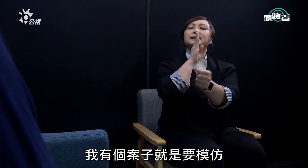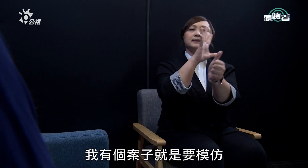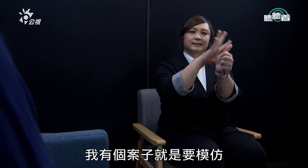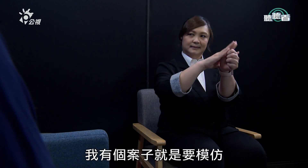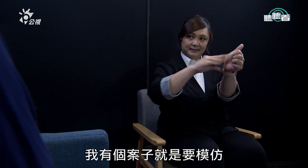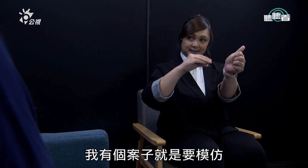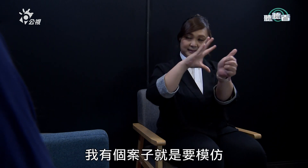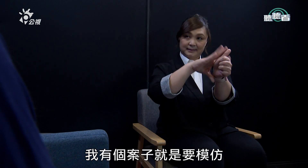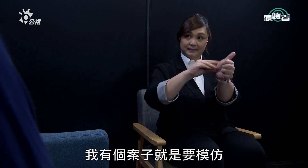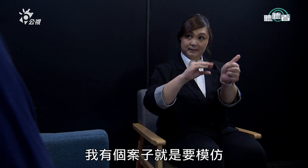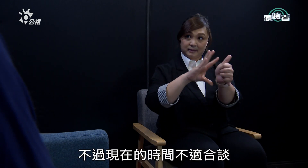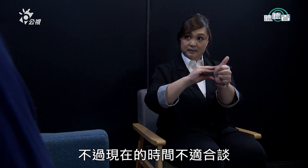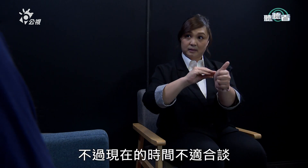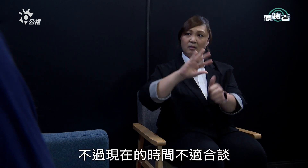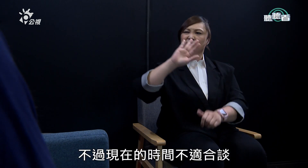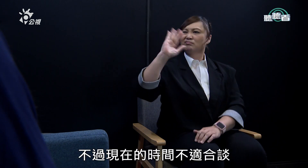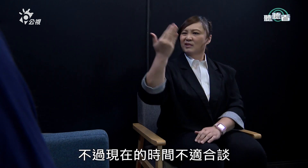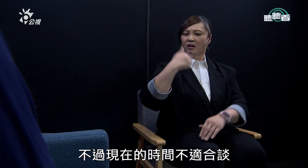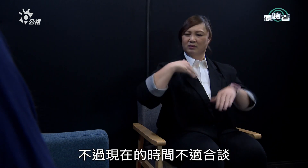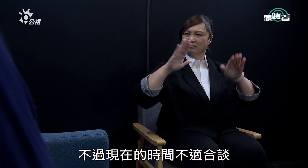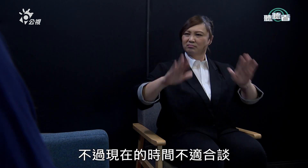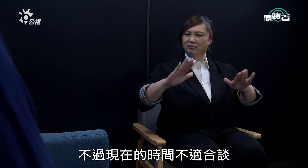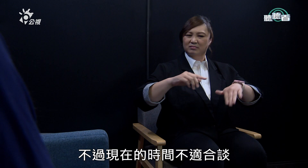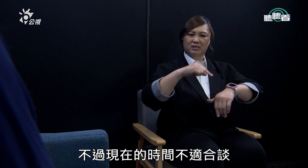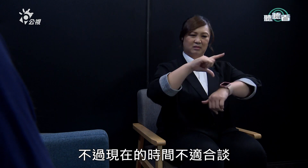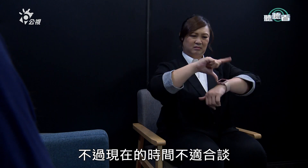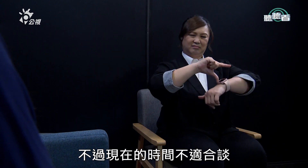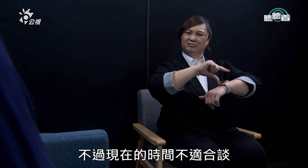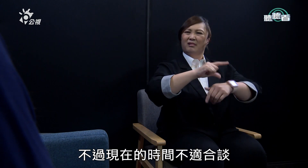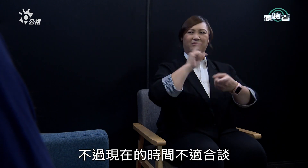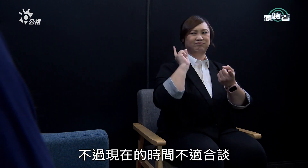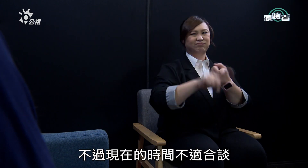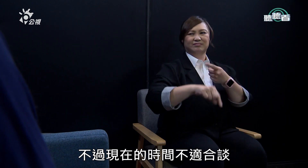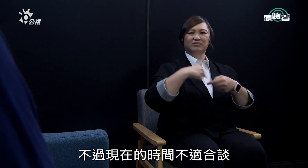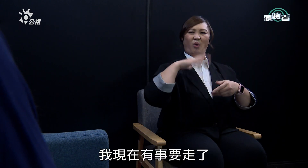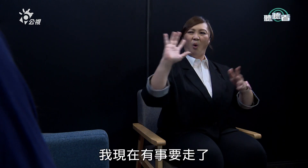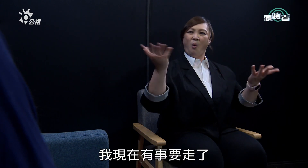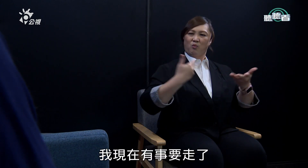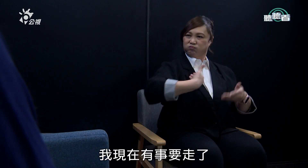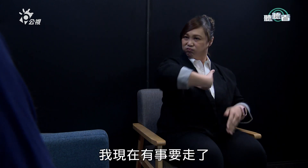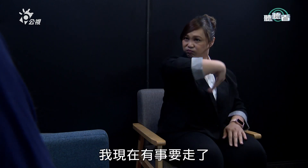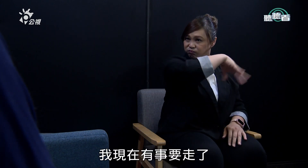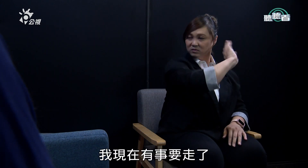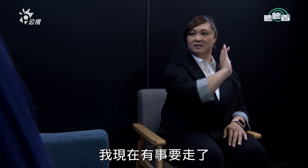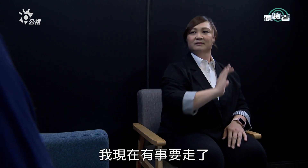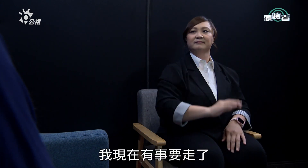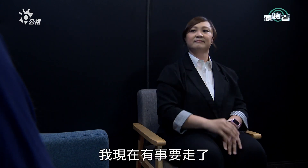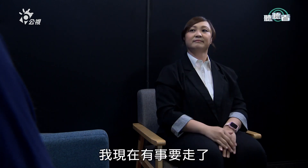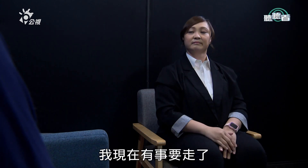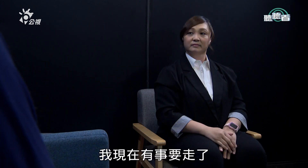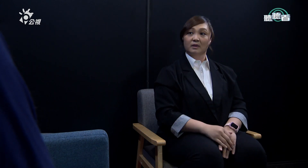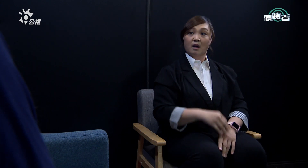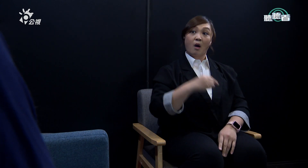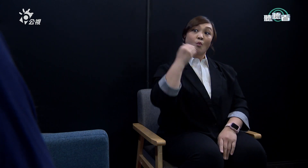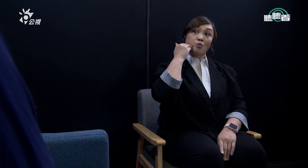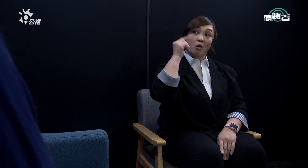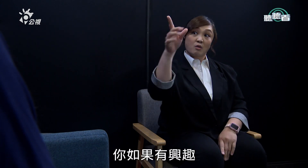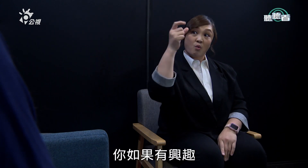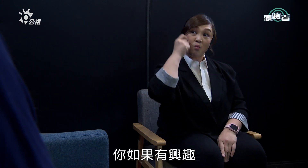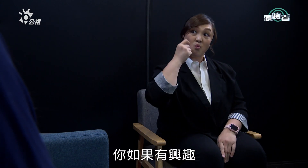模仿，不过现在的时间不适合谈，我呢现在有事要走了。你如果